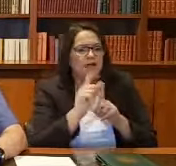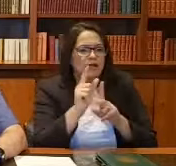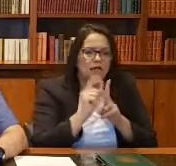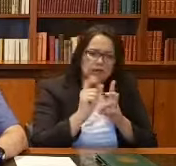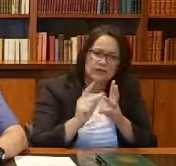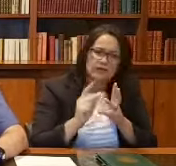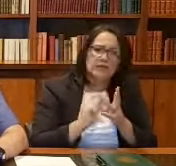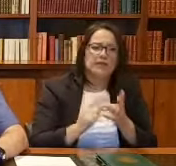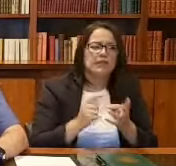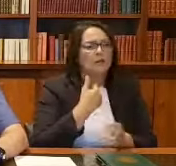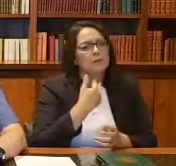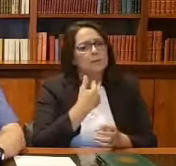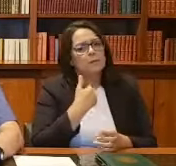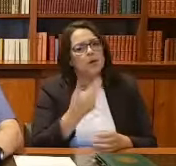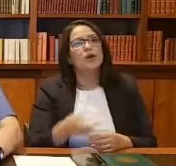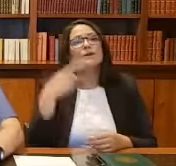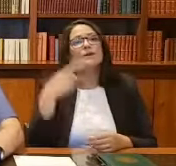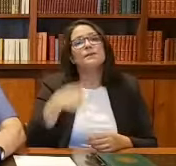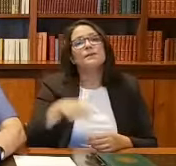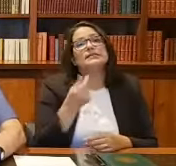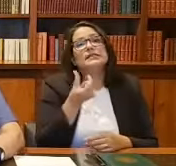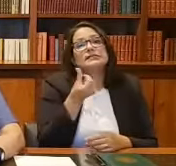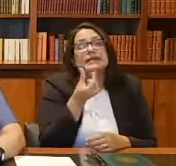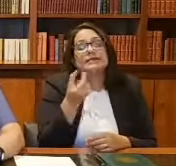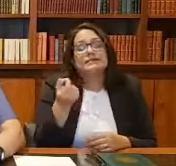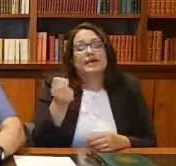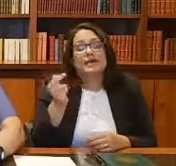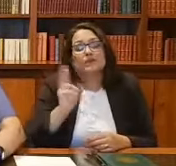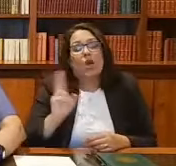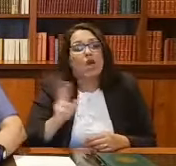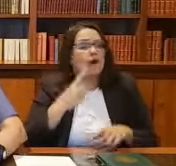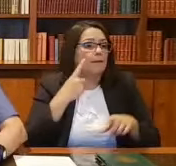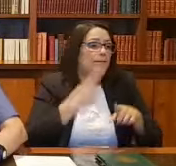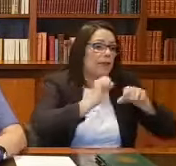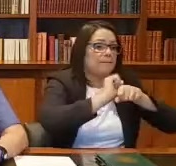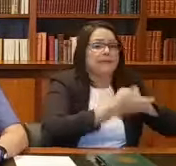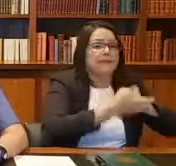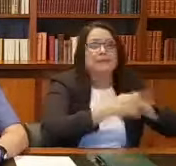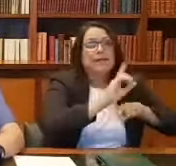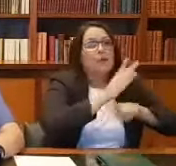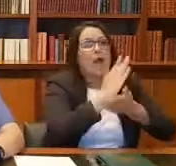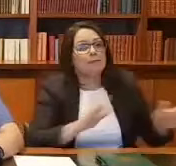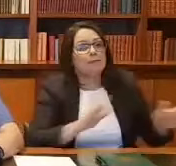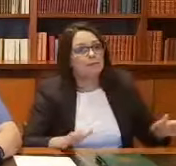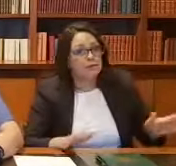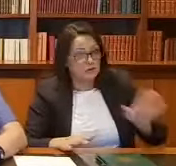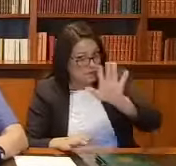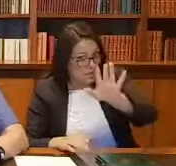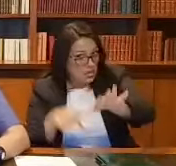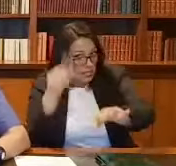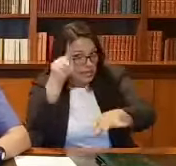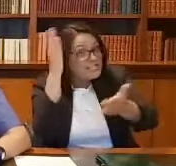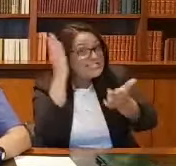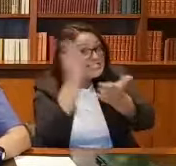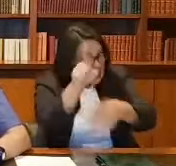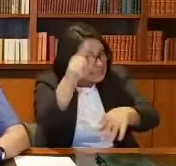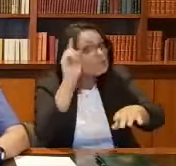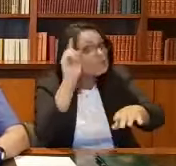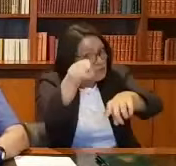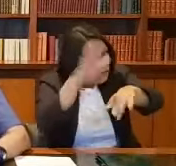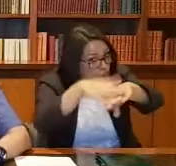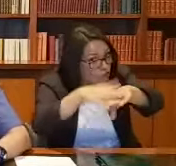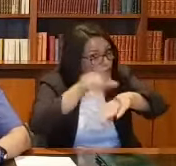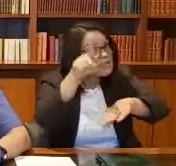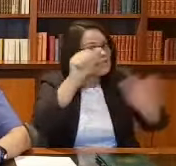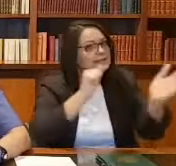auxílio emergencial, tem que ser R$ 600, porque a pandemia não acabou. Bem, quem está acabando com o emprego é ele, o governador Wellington Dias, não